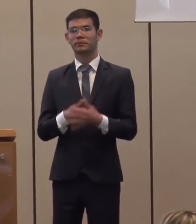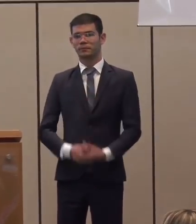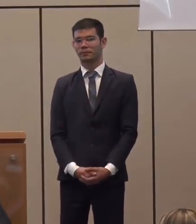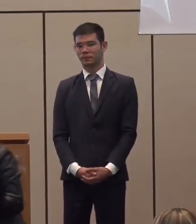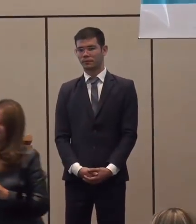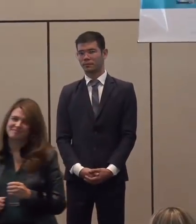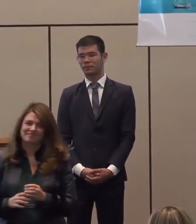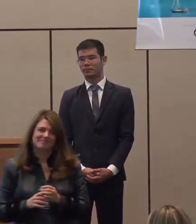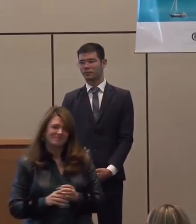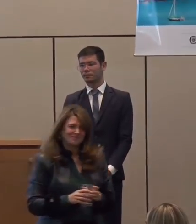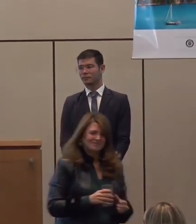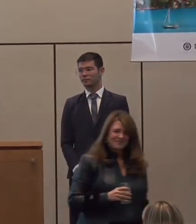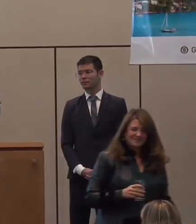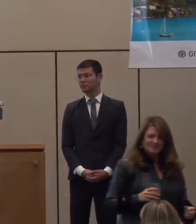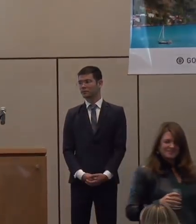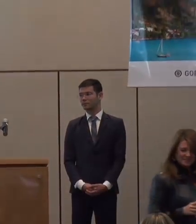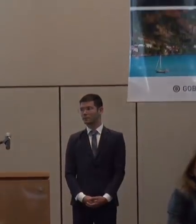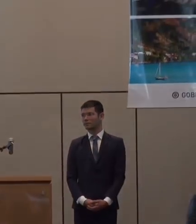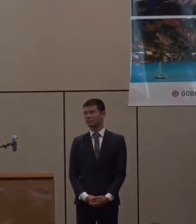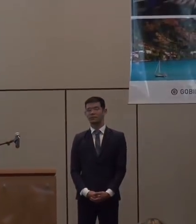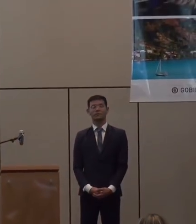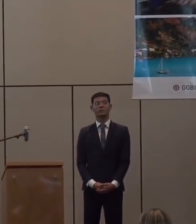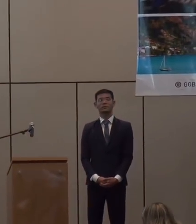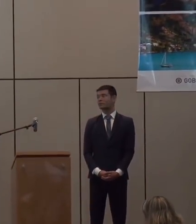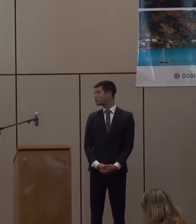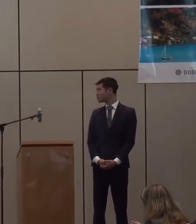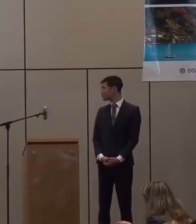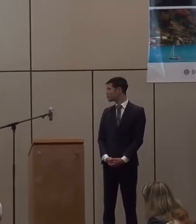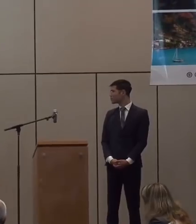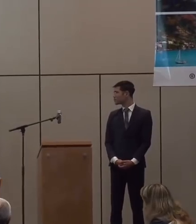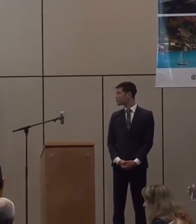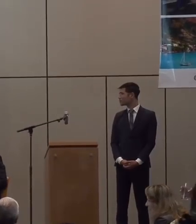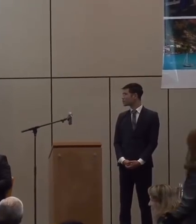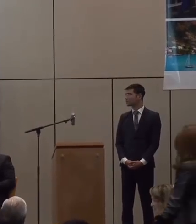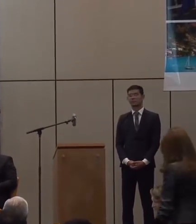bien tiene tiene aquí sus usuarios